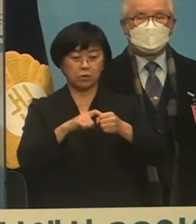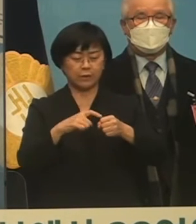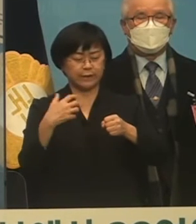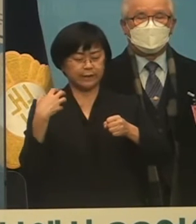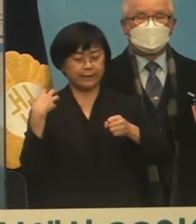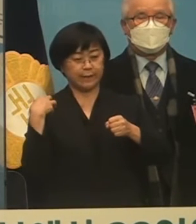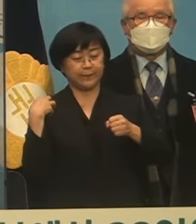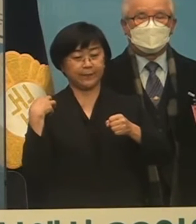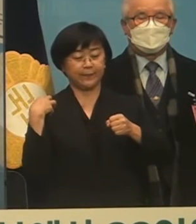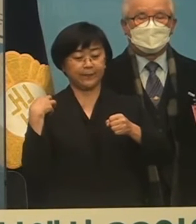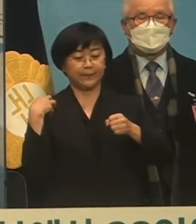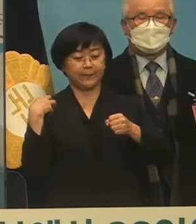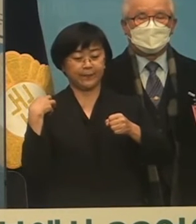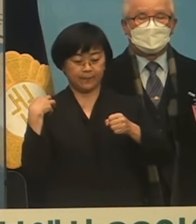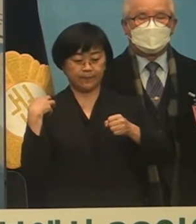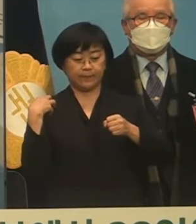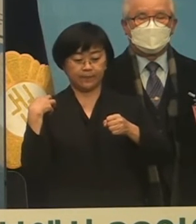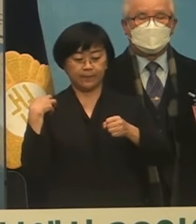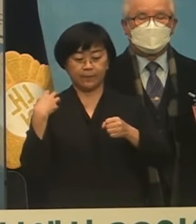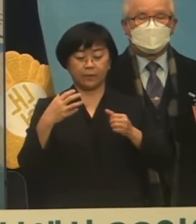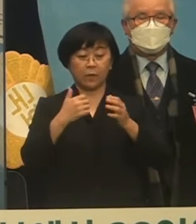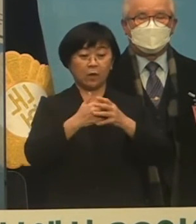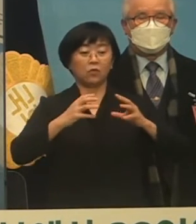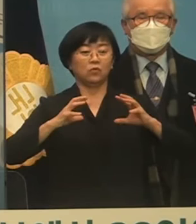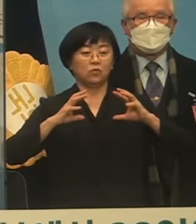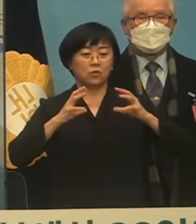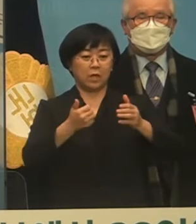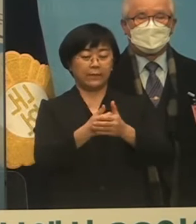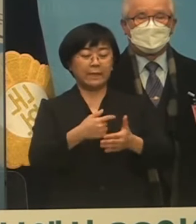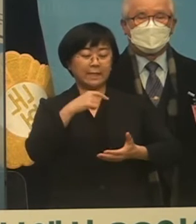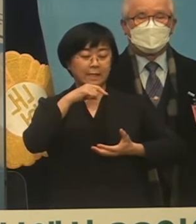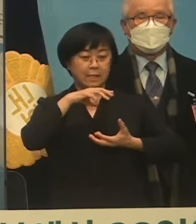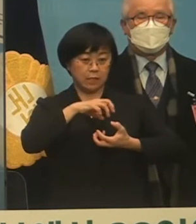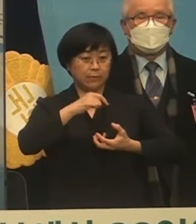막중한 책임감으로 국립